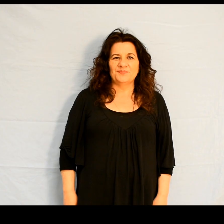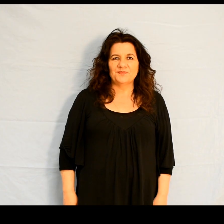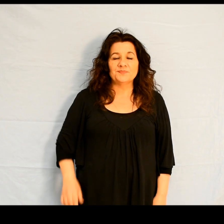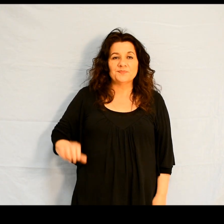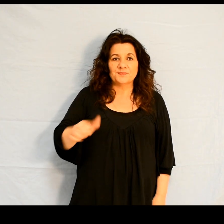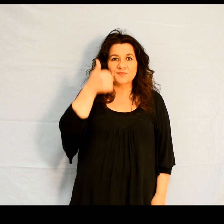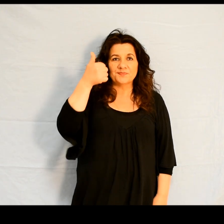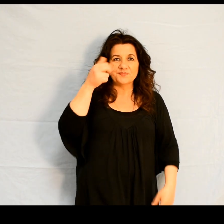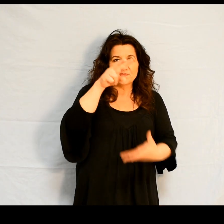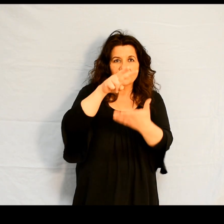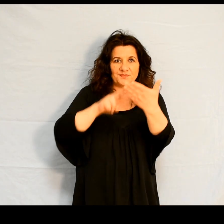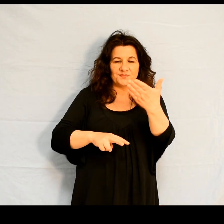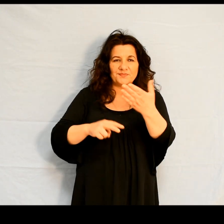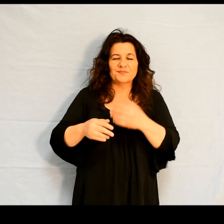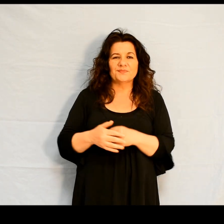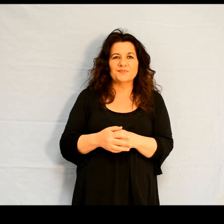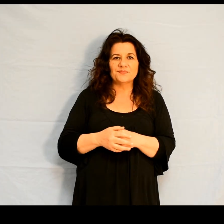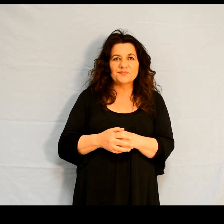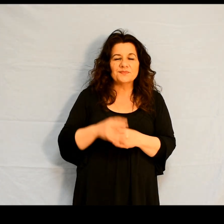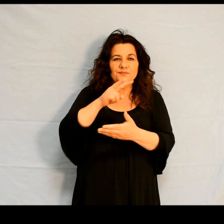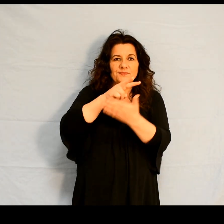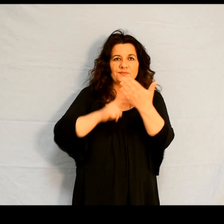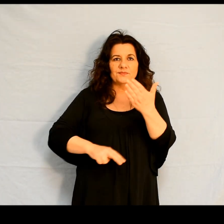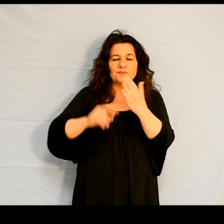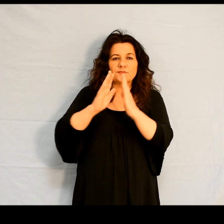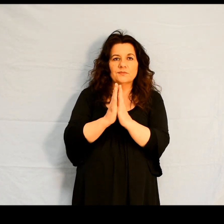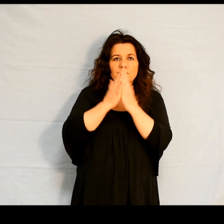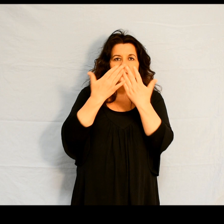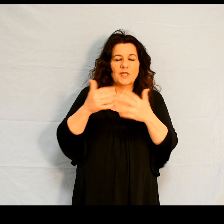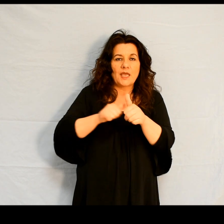Première lecture. Lecture du livre des Actes des Apôtres.